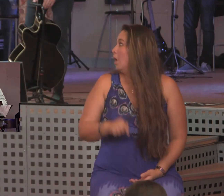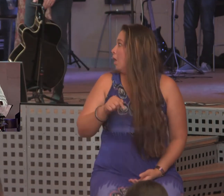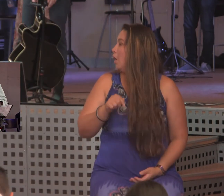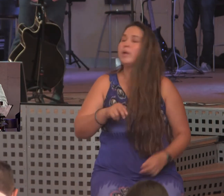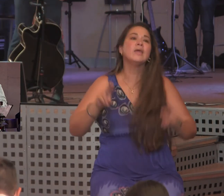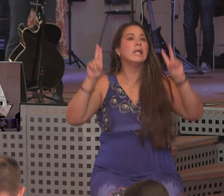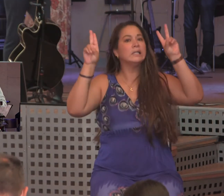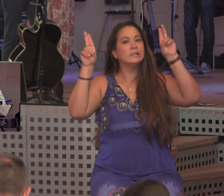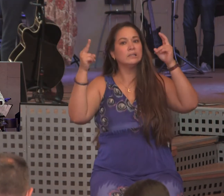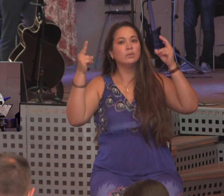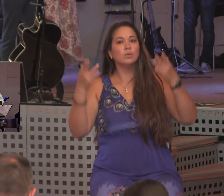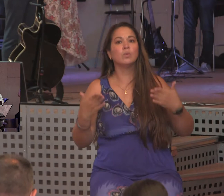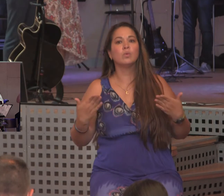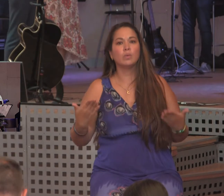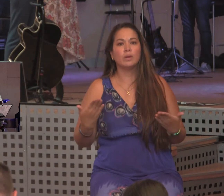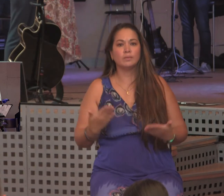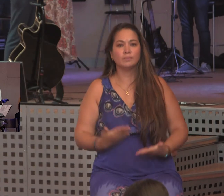siguiente: